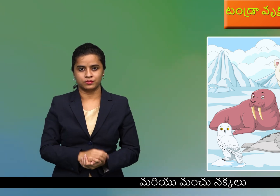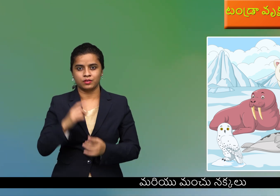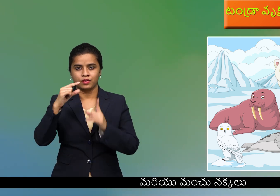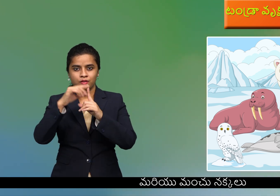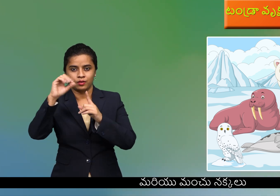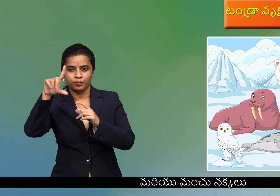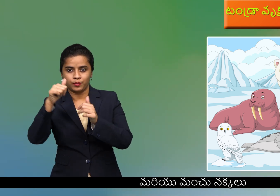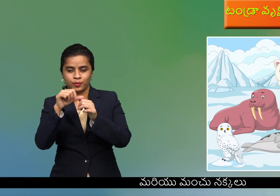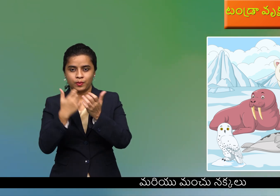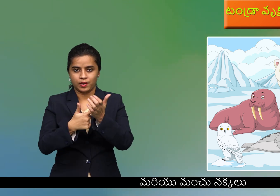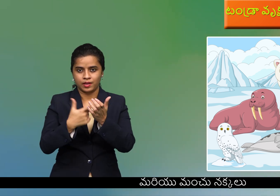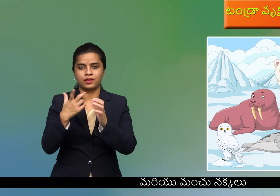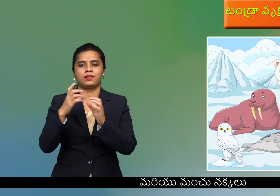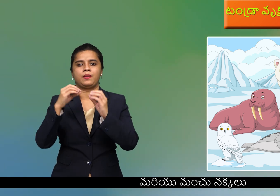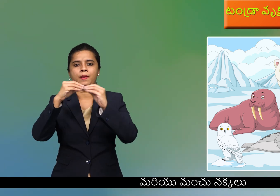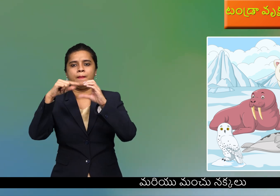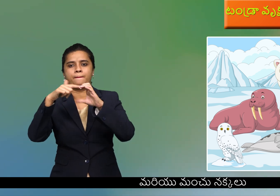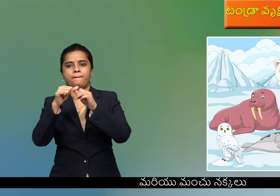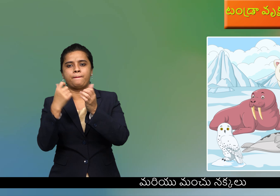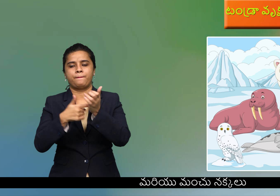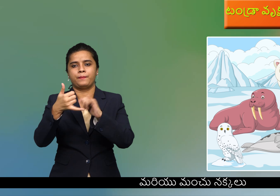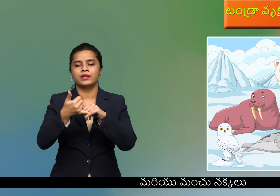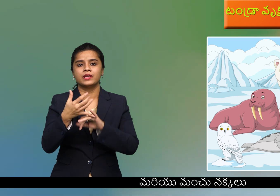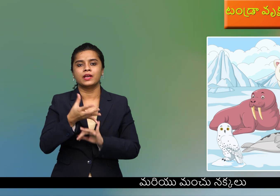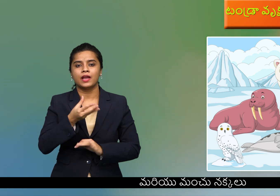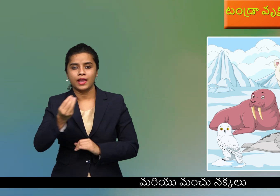మరియు మంచు నక్కలు